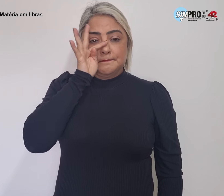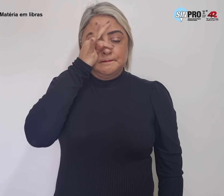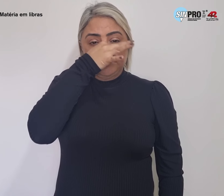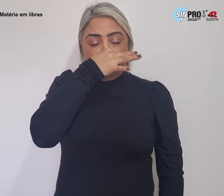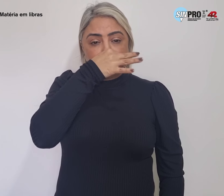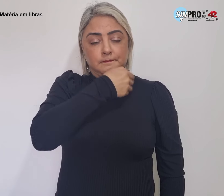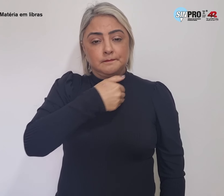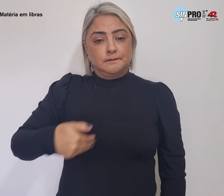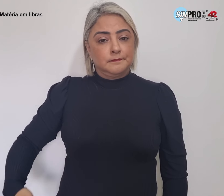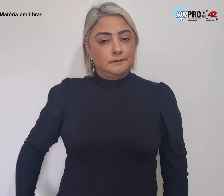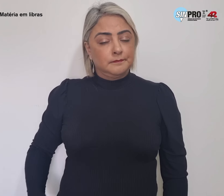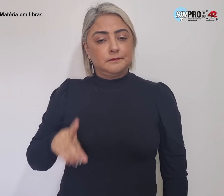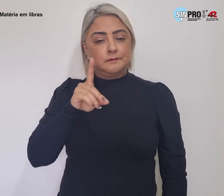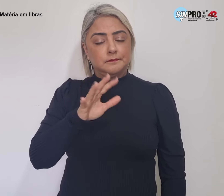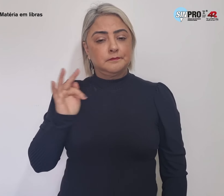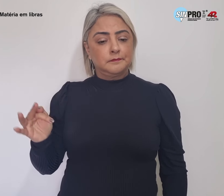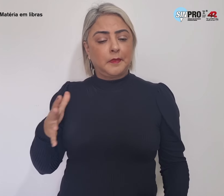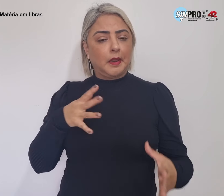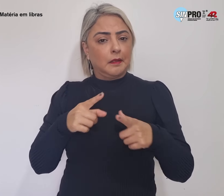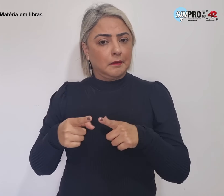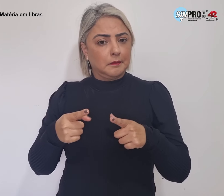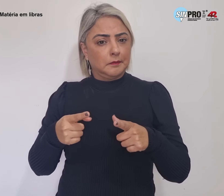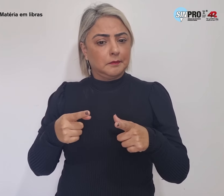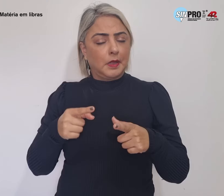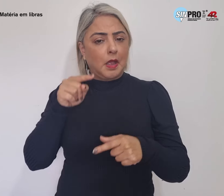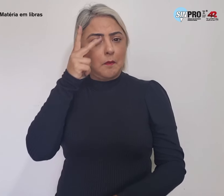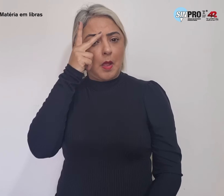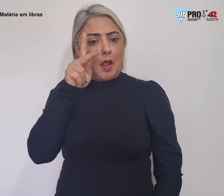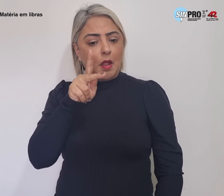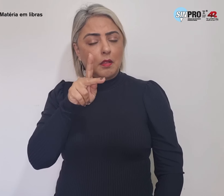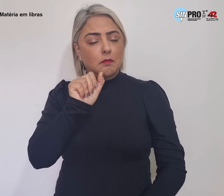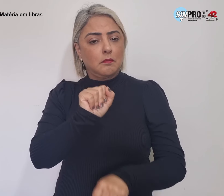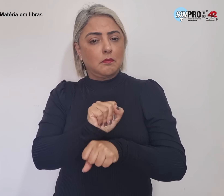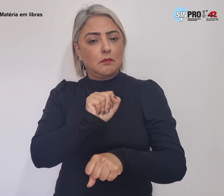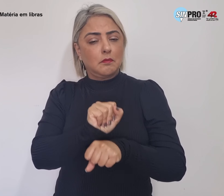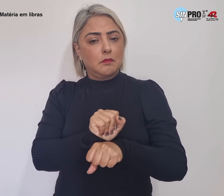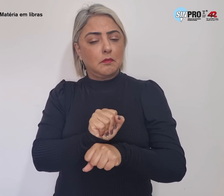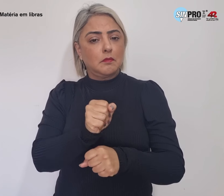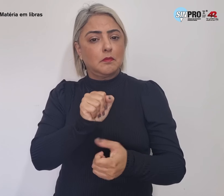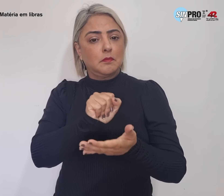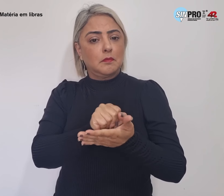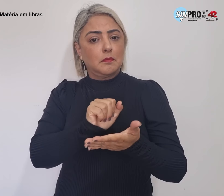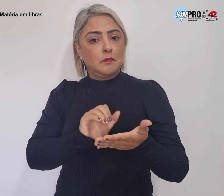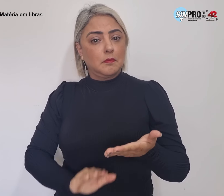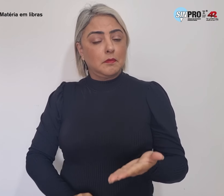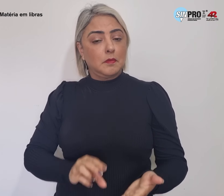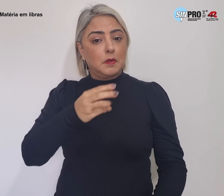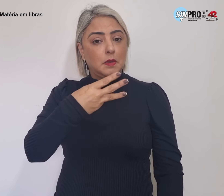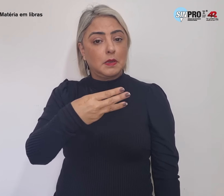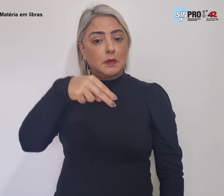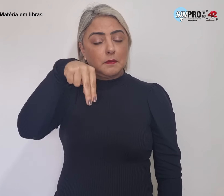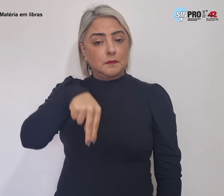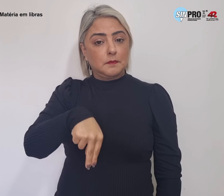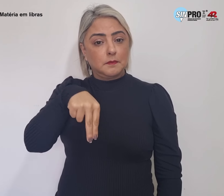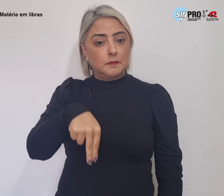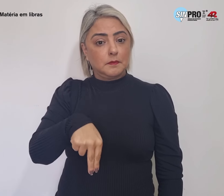sobretudo, pela paralisação das atividades no dia 3 de novembro, data de início do retorno presencial